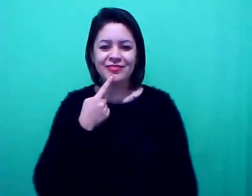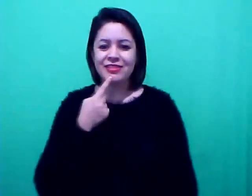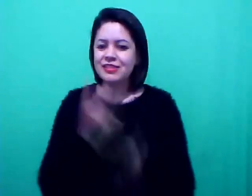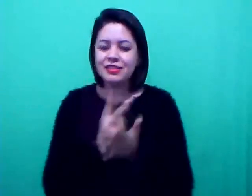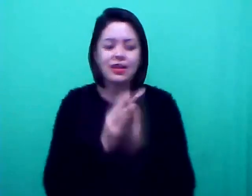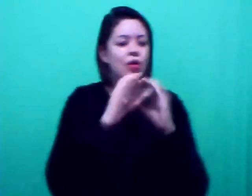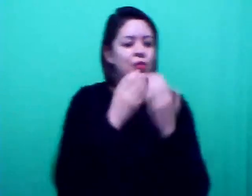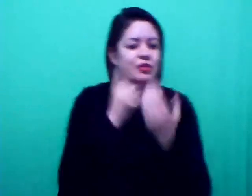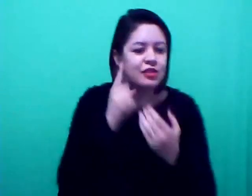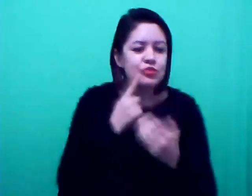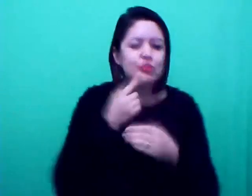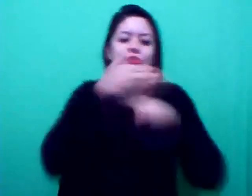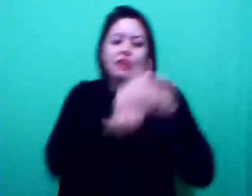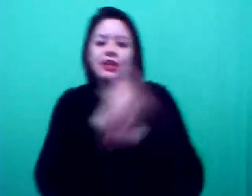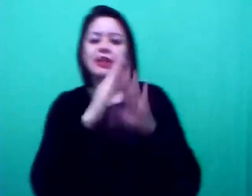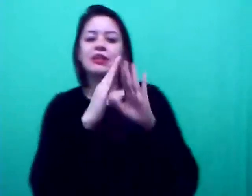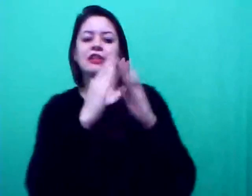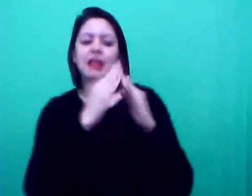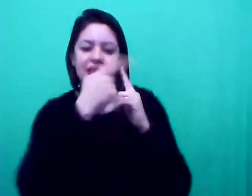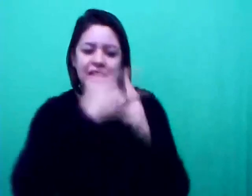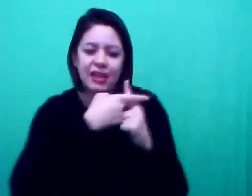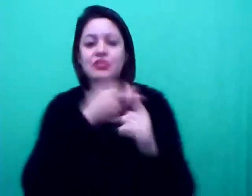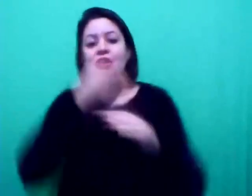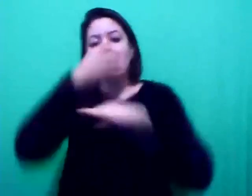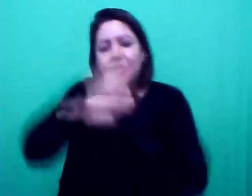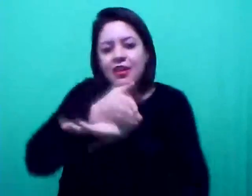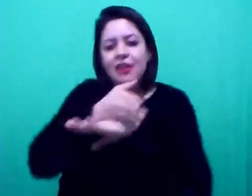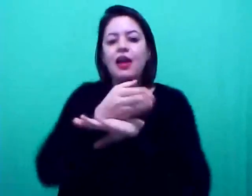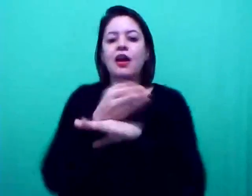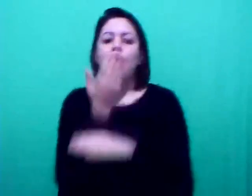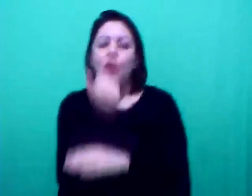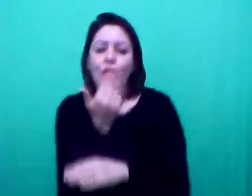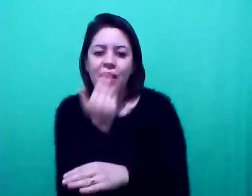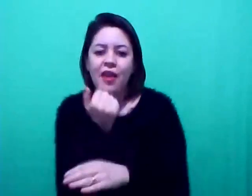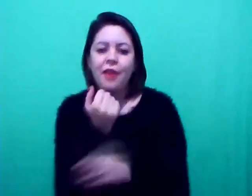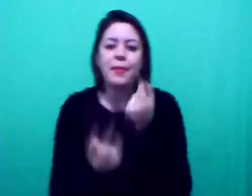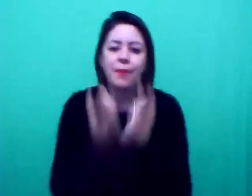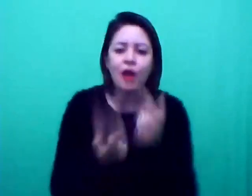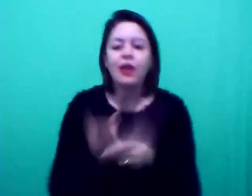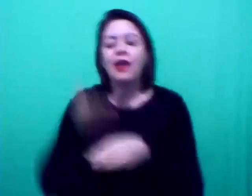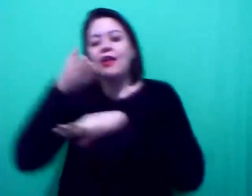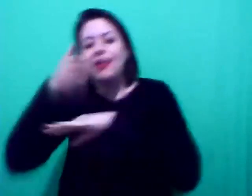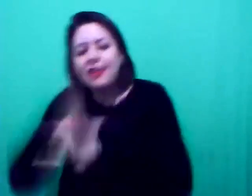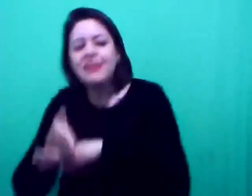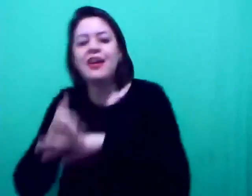surdos. Sempre junto com a comunidade, né? Na igreja também. Né, a gente sempre